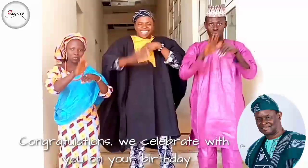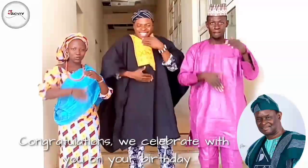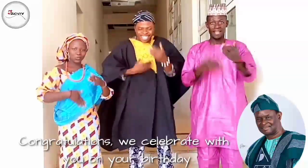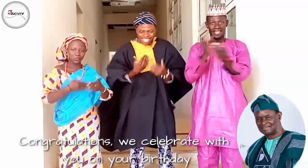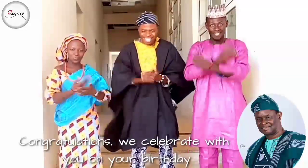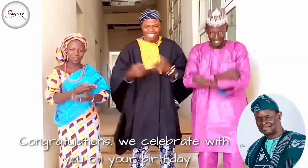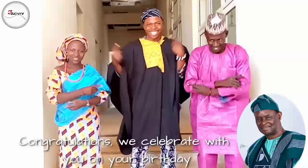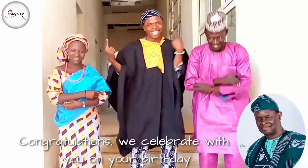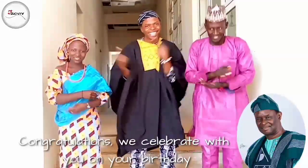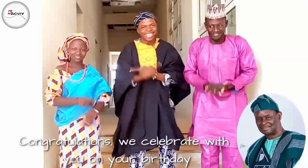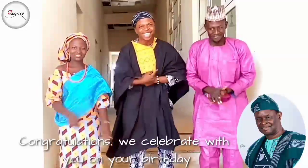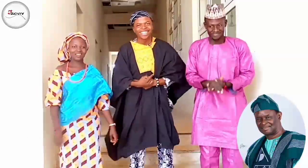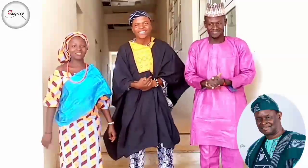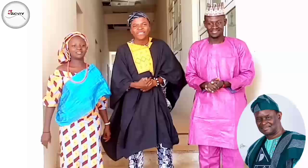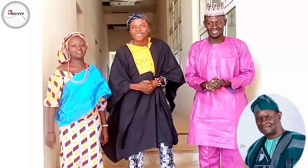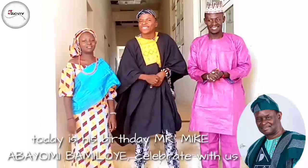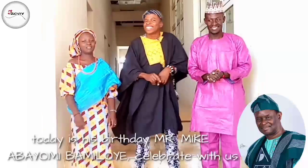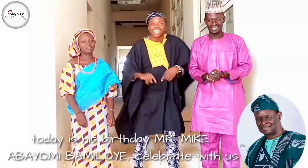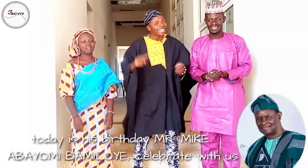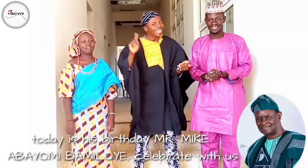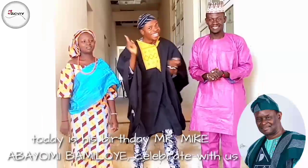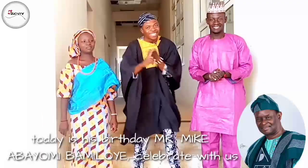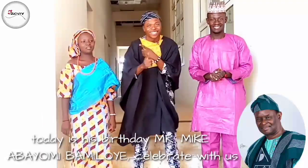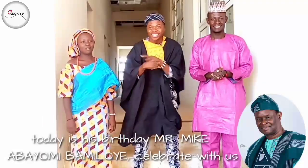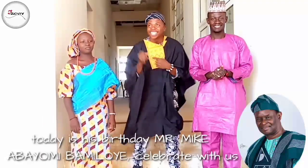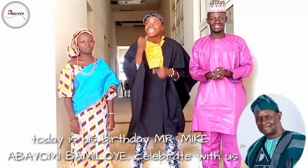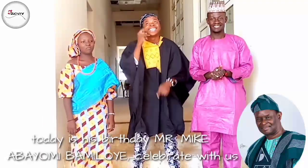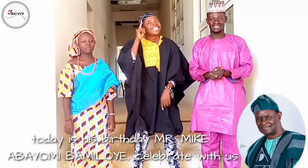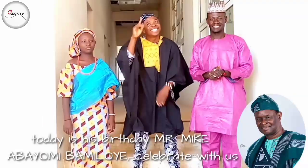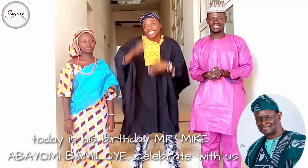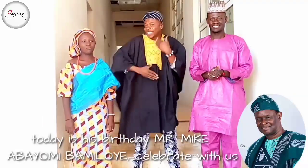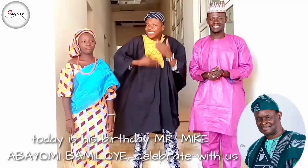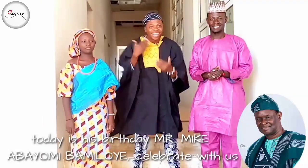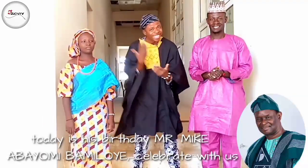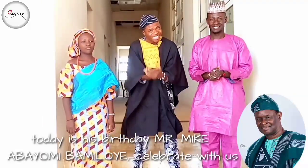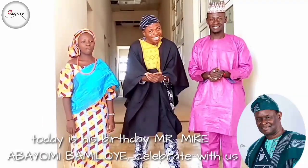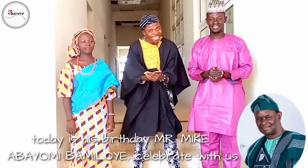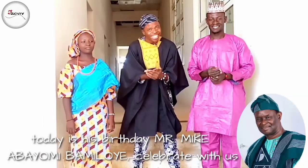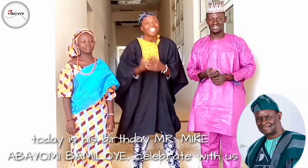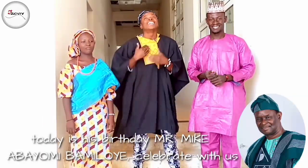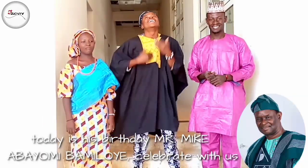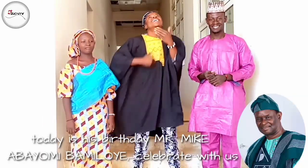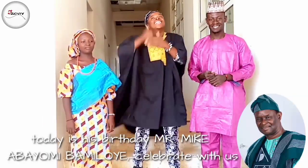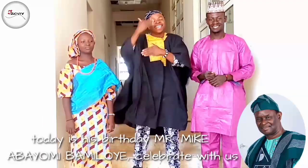পারিকা হিয়ে ণিয়ে